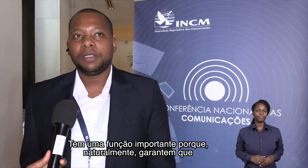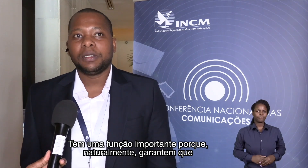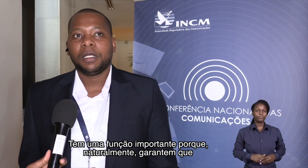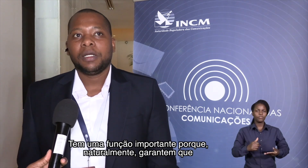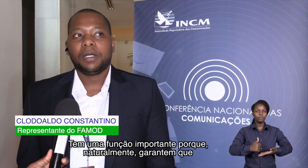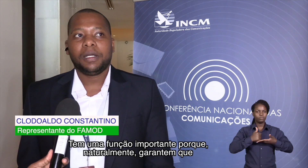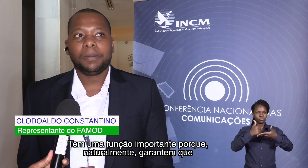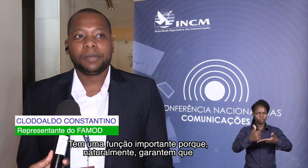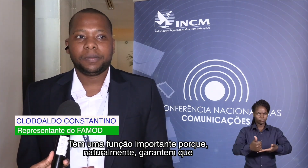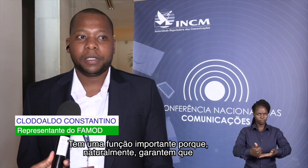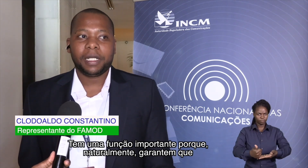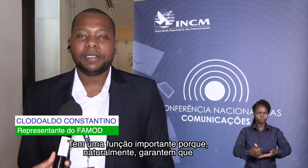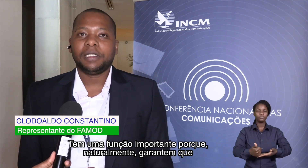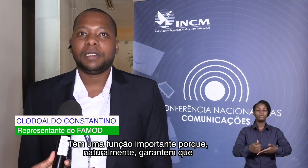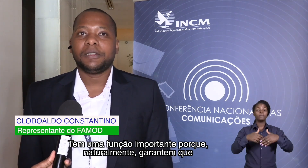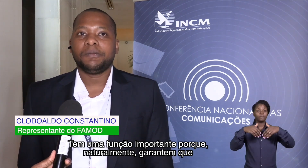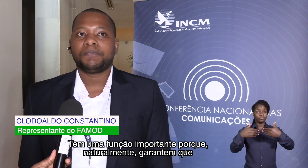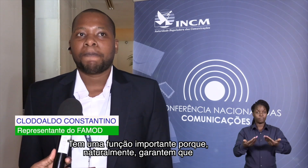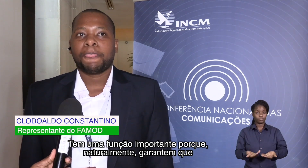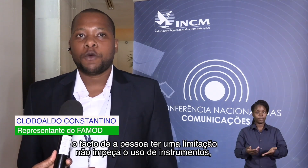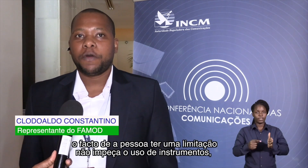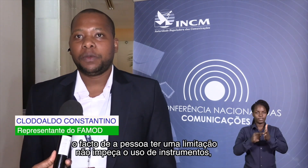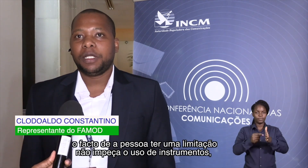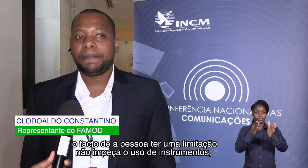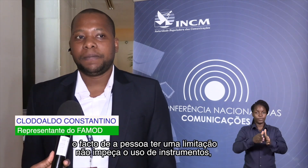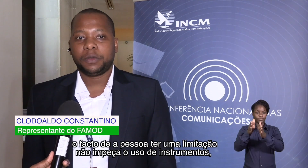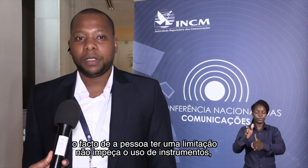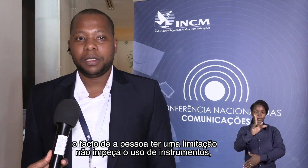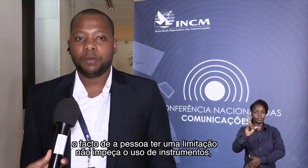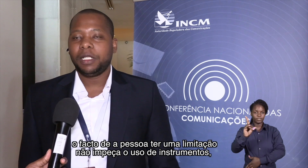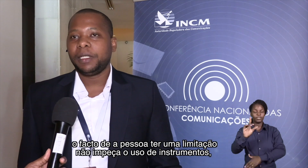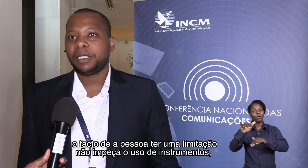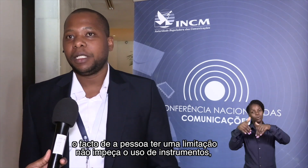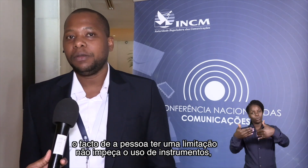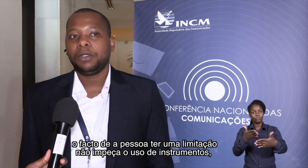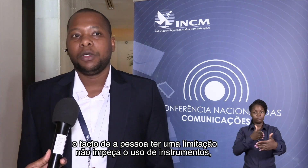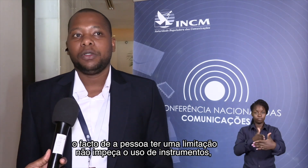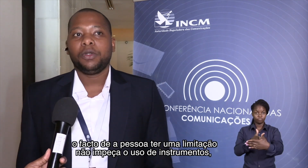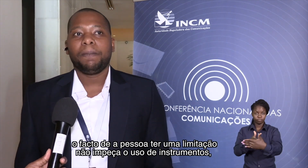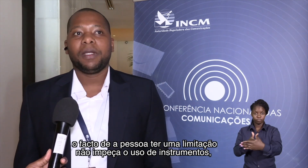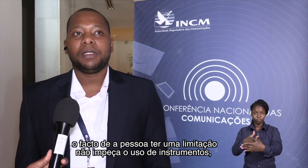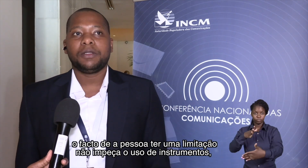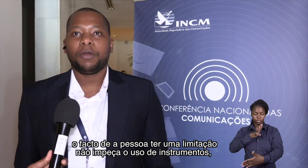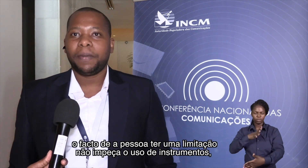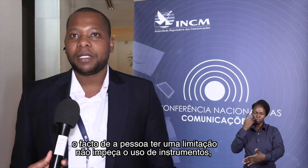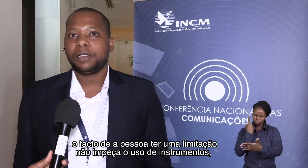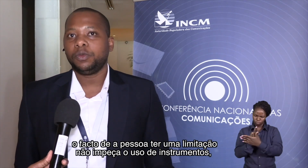naturalmente garantem que o fato de a pessoa ter uma limitação não impeça o